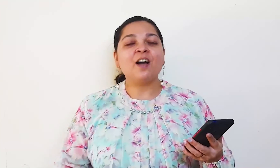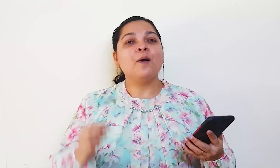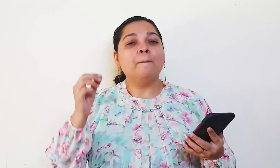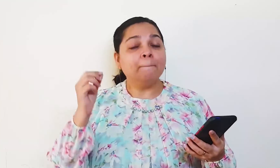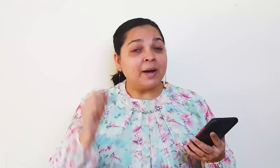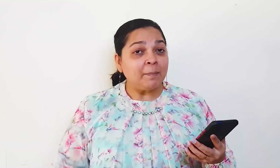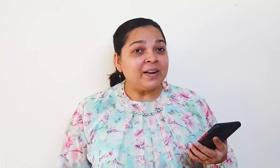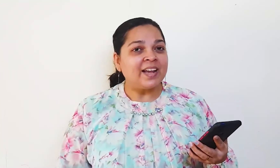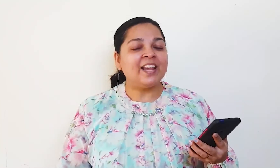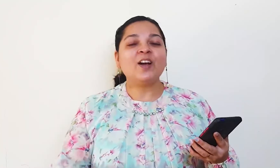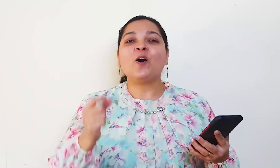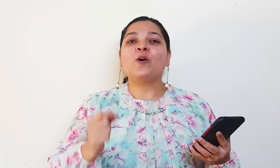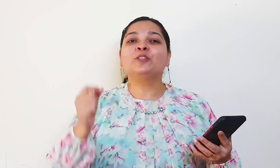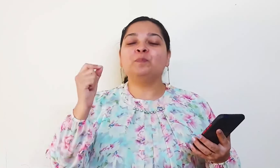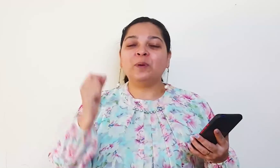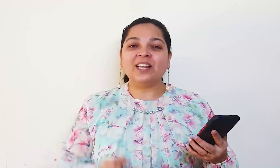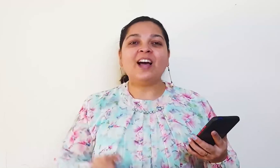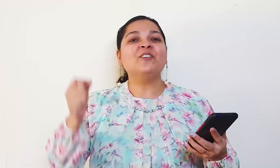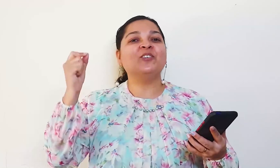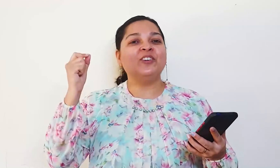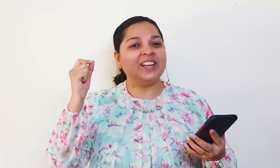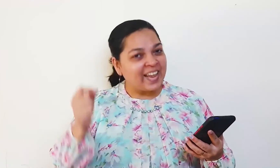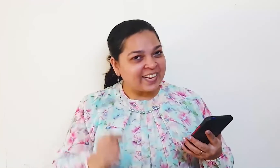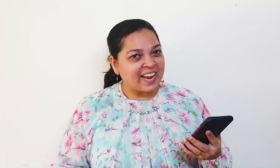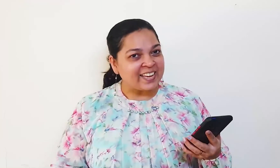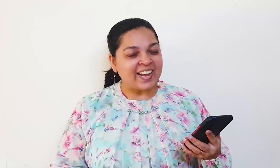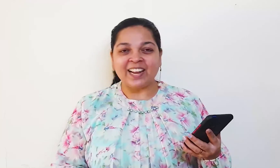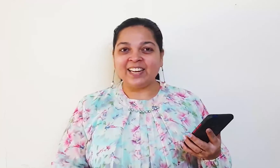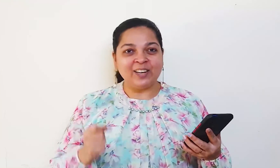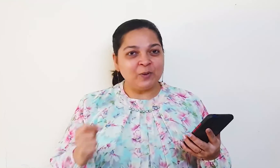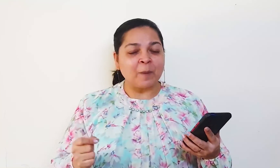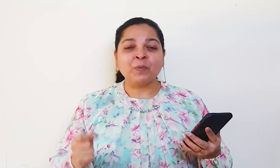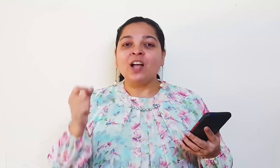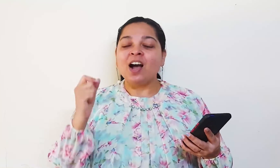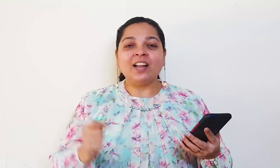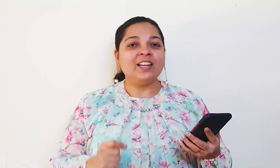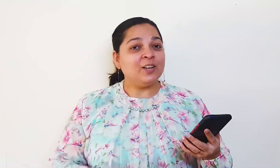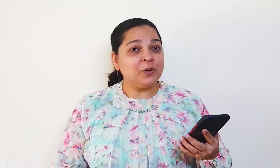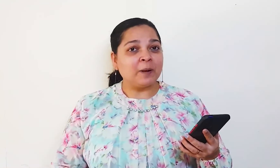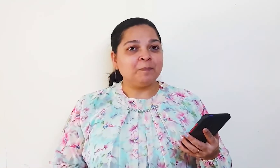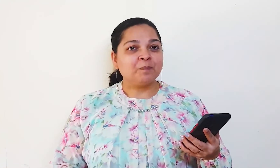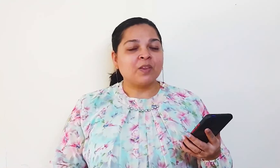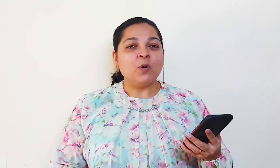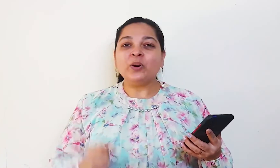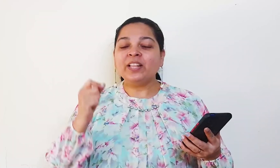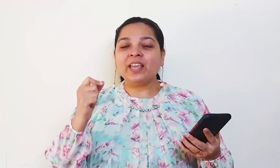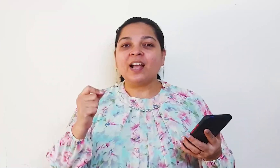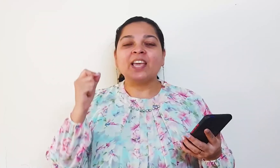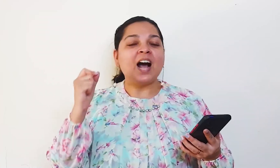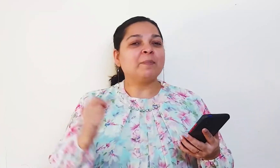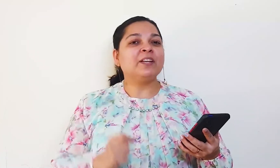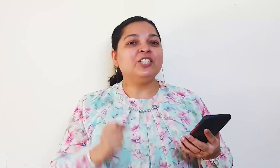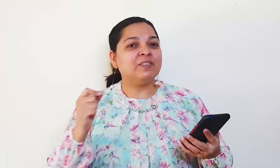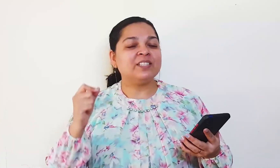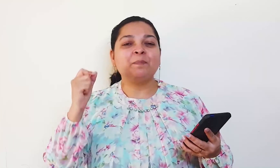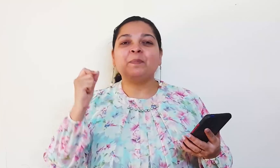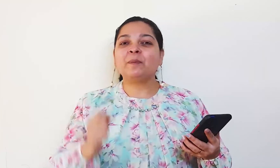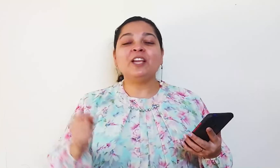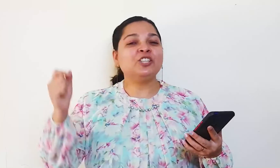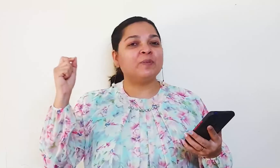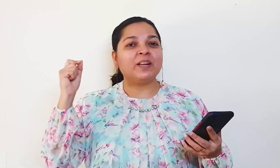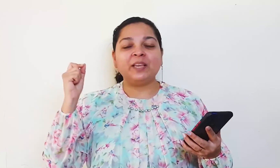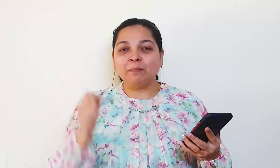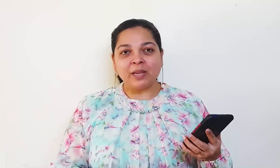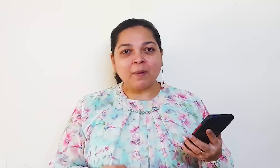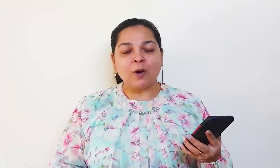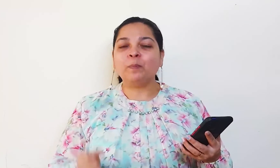परमेश्वरको नाउँलाई अझै उच्च पारियोस् हालेलुया याद गर्नुहोस् मैले के भने हामी साधारण मानिस होइनौ हामी महान